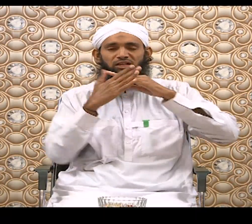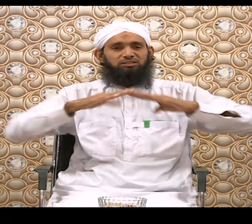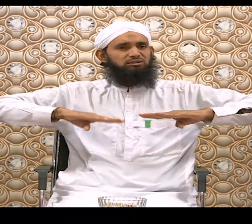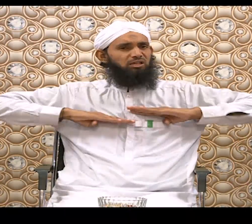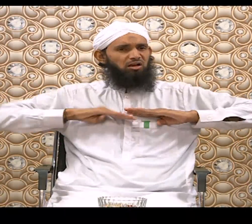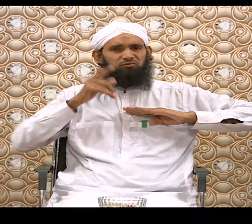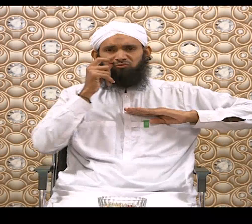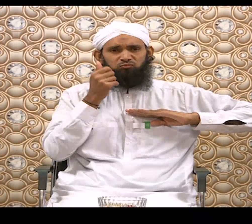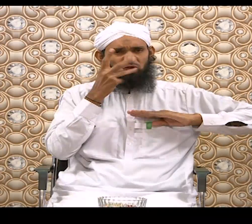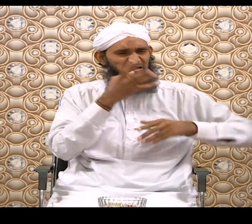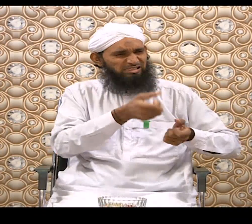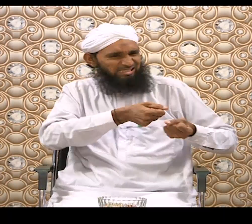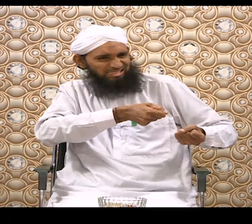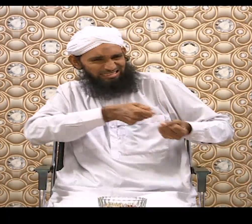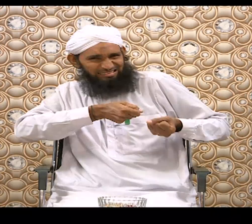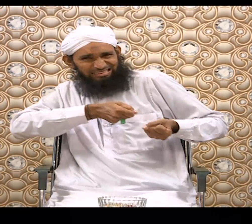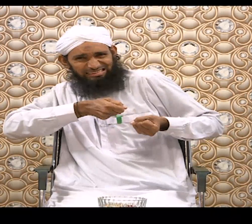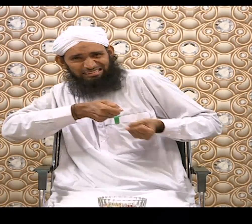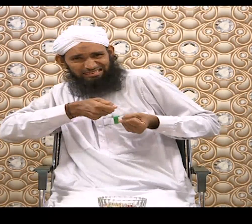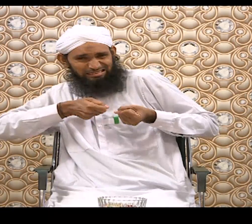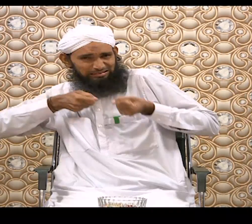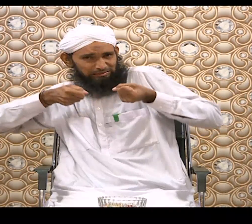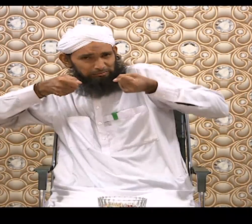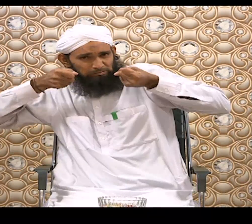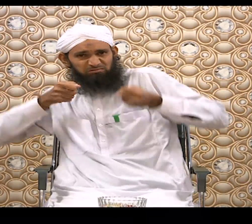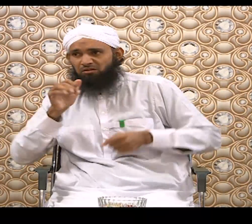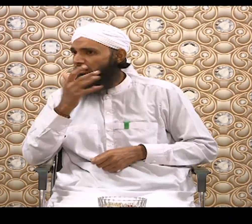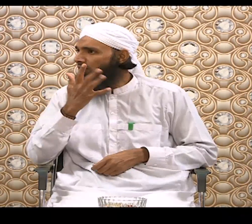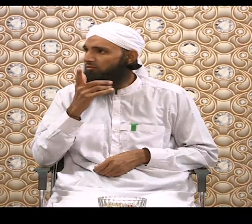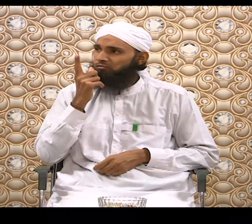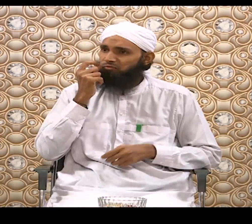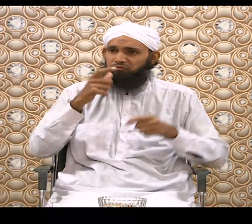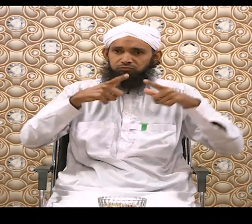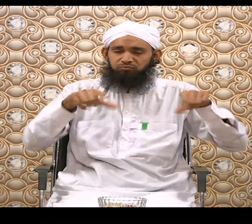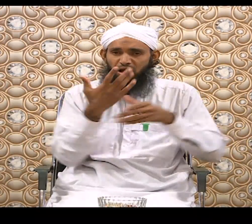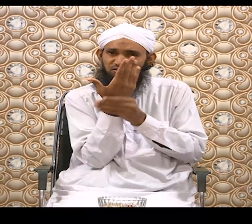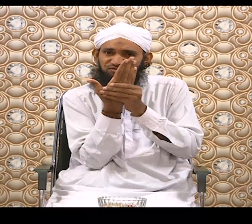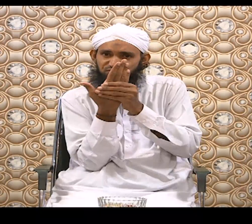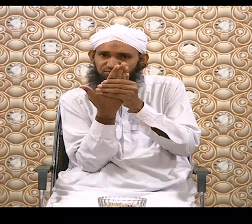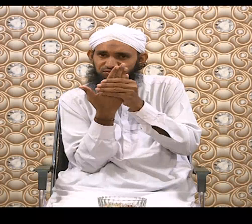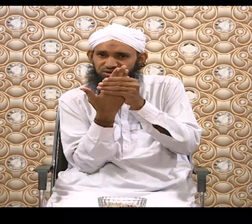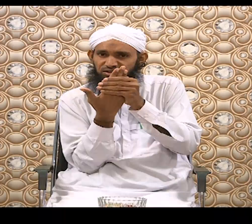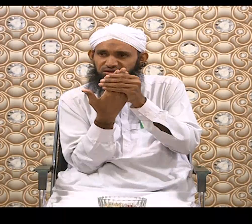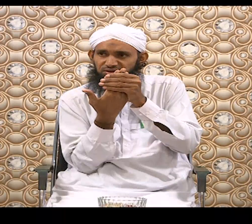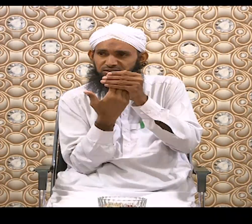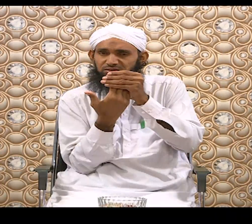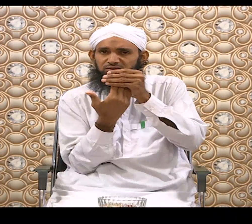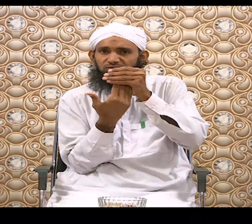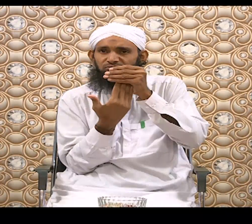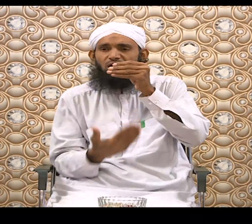کوششیں کرتے رہے مگر زمین اسے نگلتی ہی رہی یہاں تک کہ وہ زمین کے اندر سما گیا